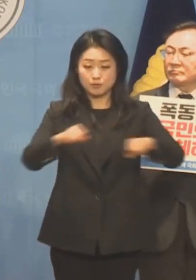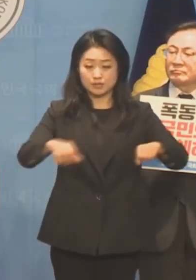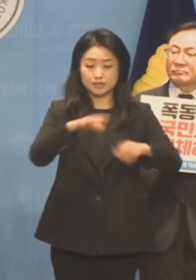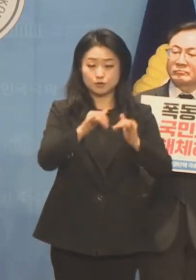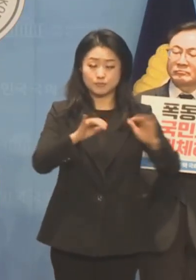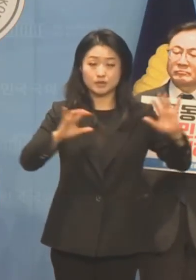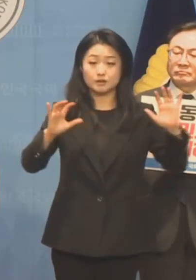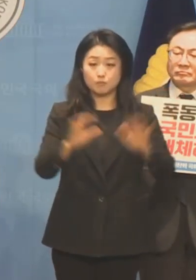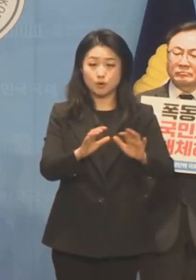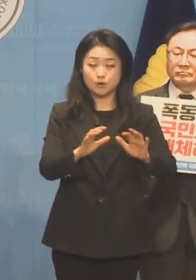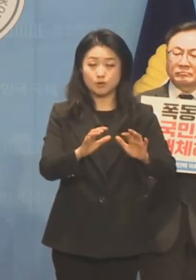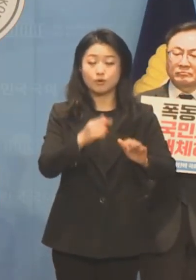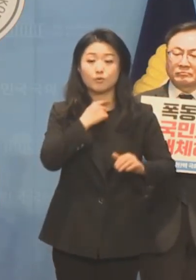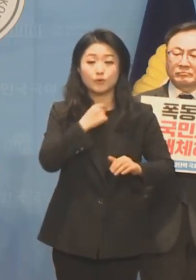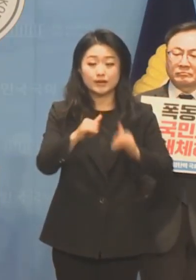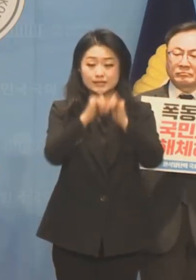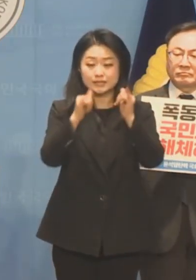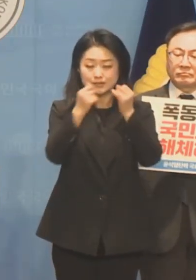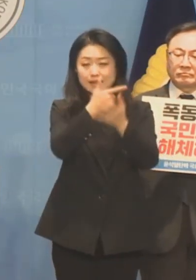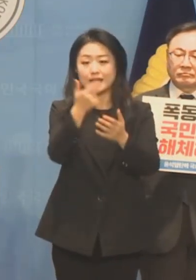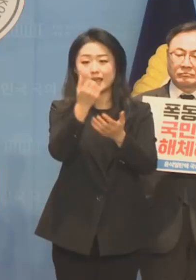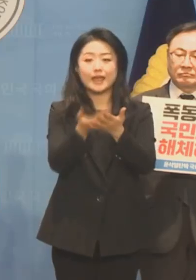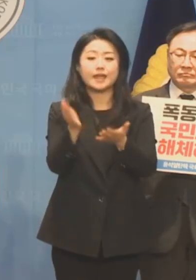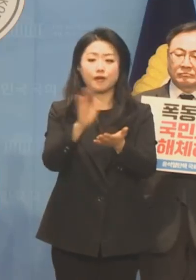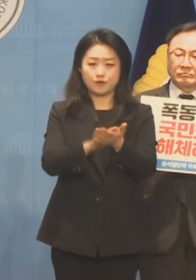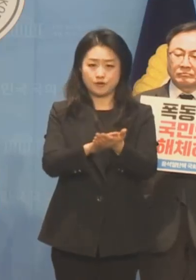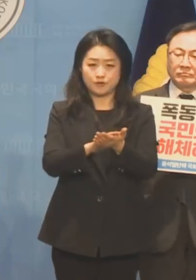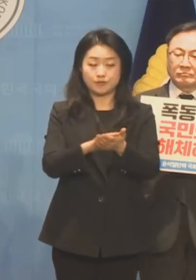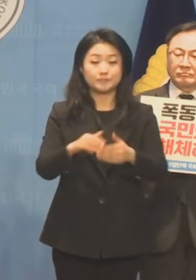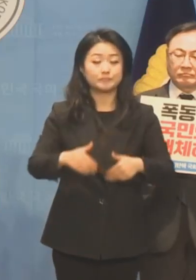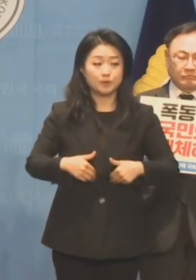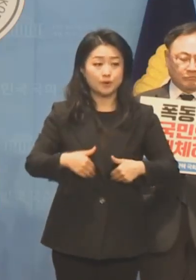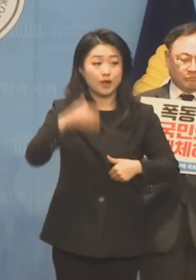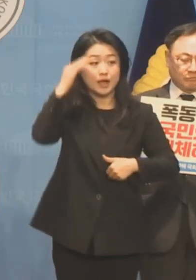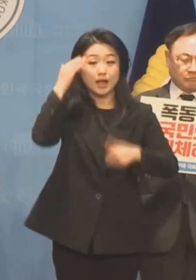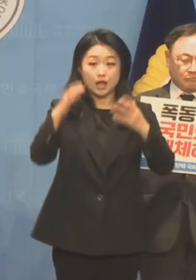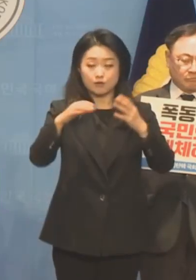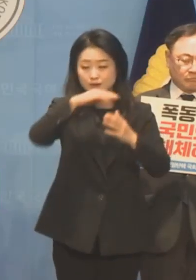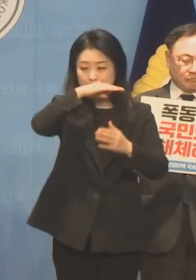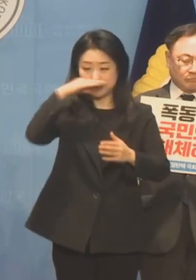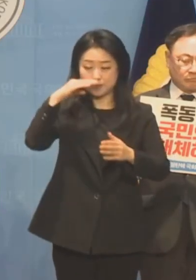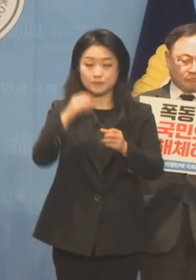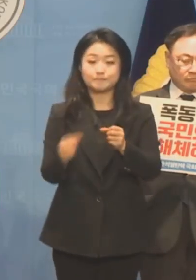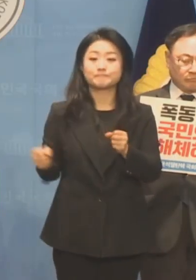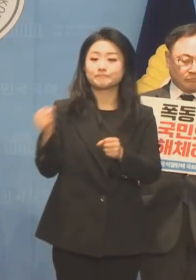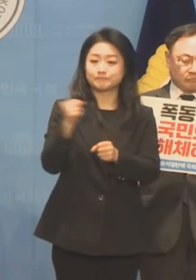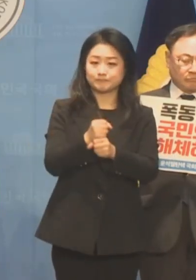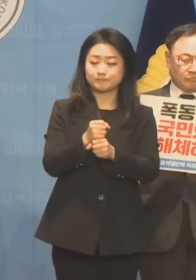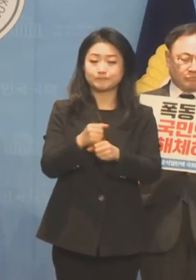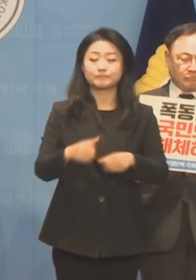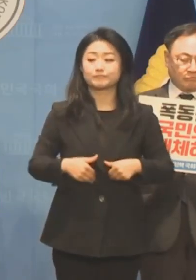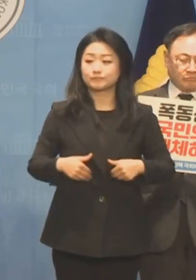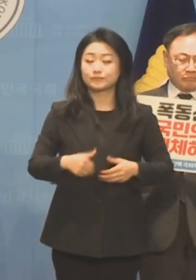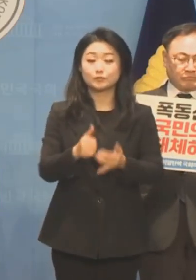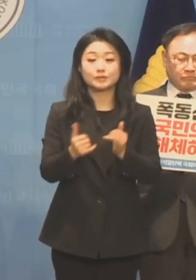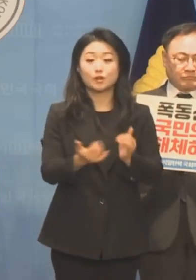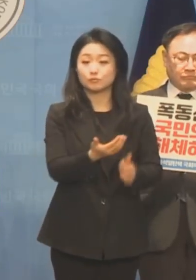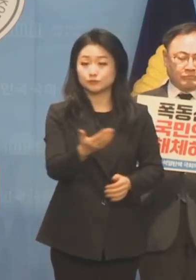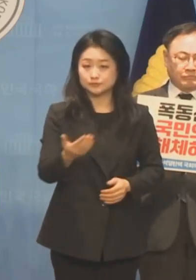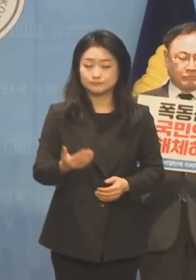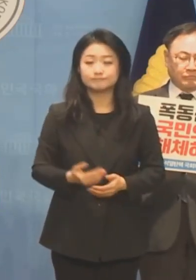바라는 사회 대개혁을 통해 기필코 대한민국을 정상화시켜야 합니다. 존경하는 국민